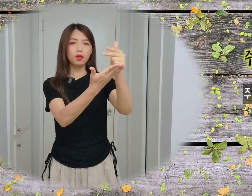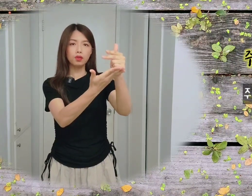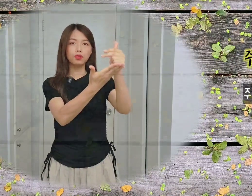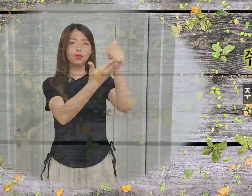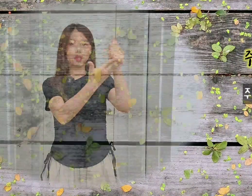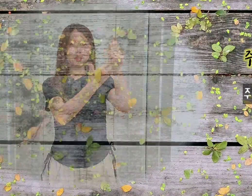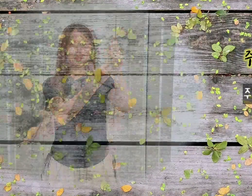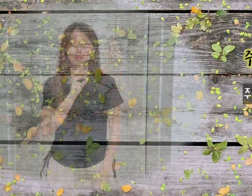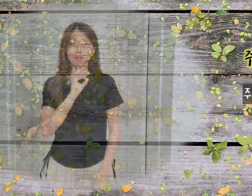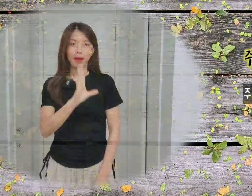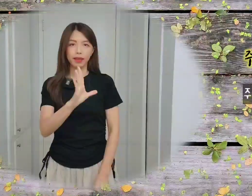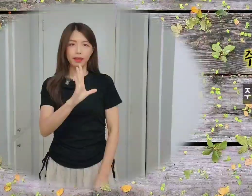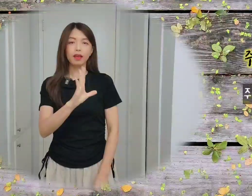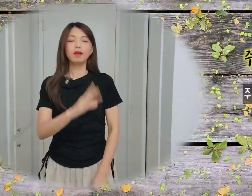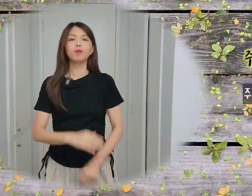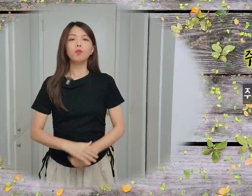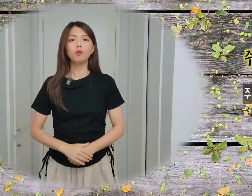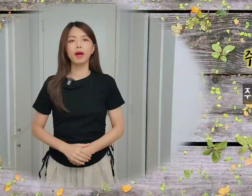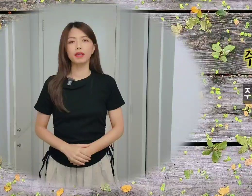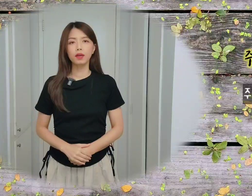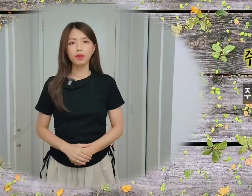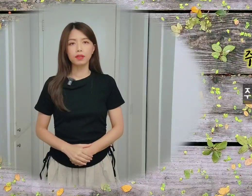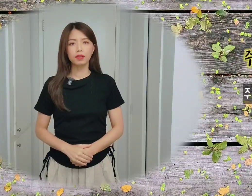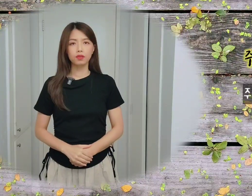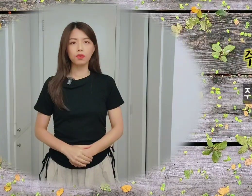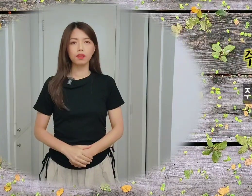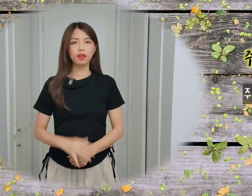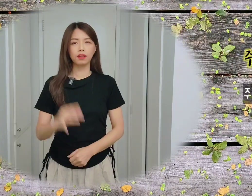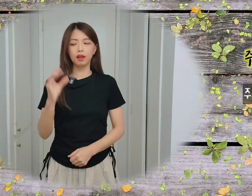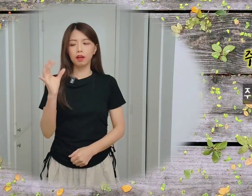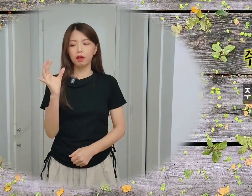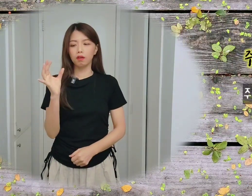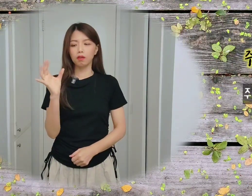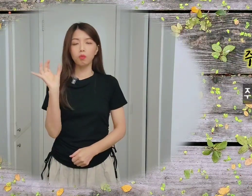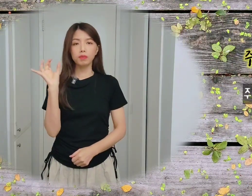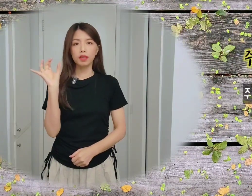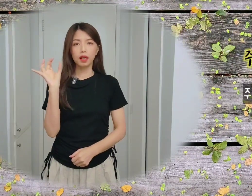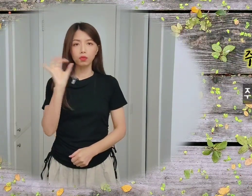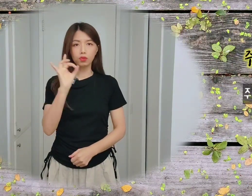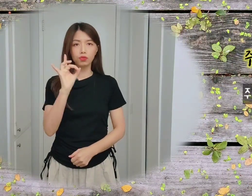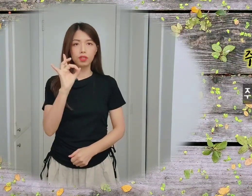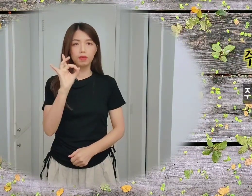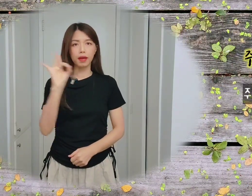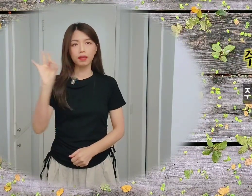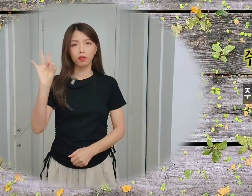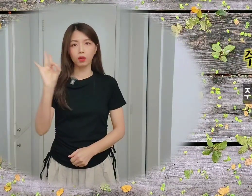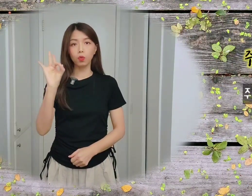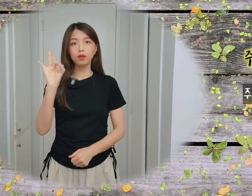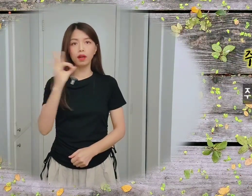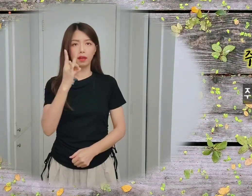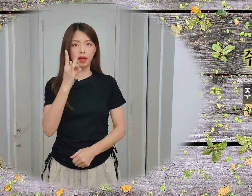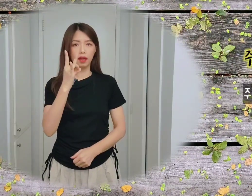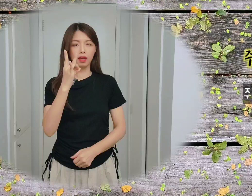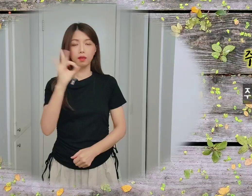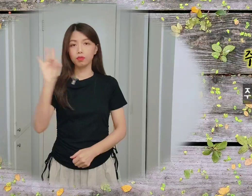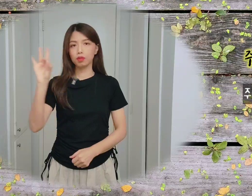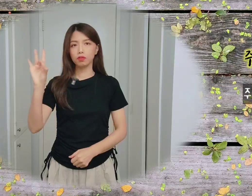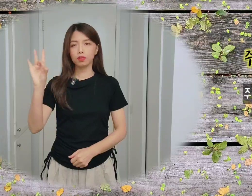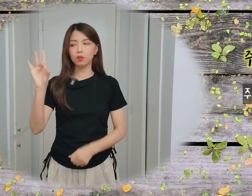주님이에요. 주님, 만. 뭐뭐만이라고 한 뜻의 수어는 엄지하고 중지만 이렇게